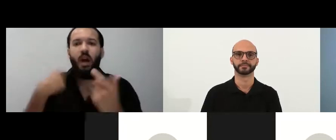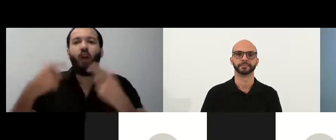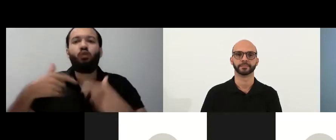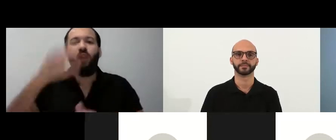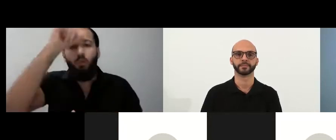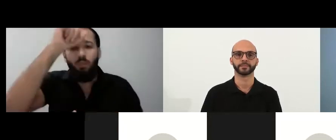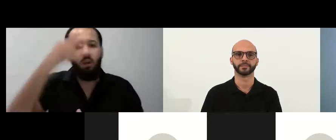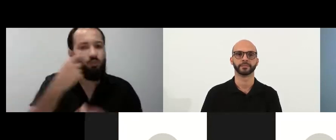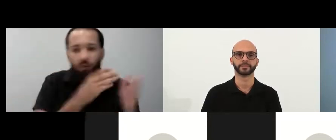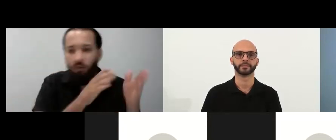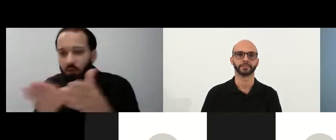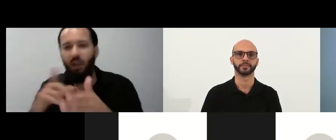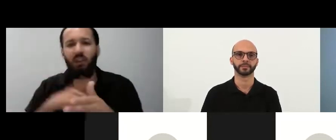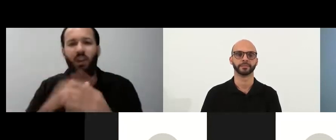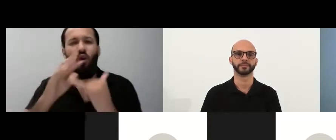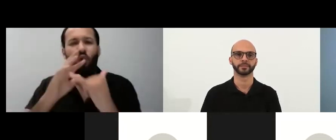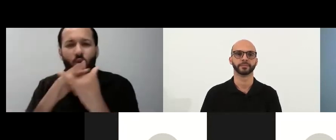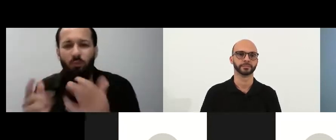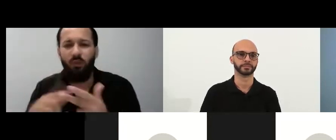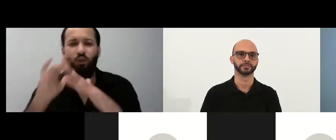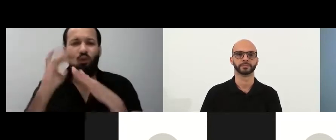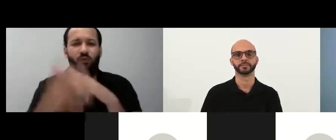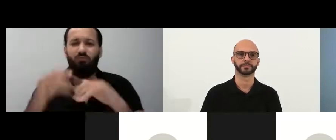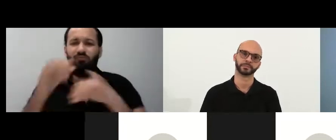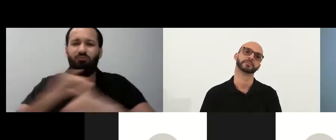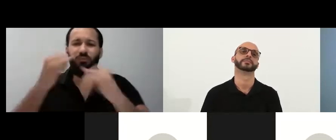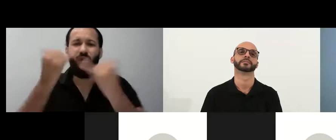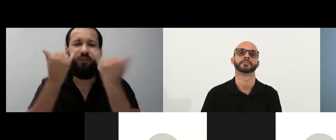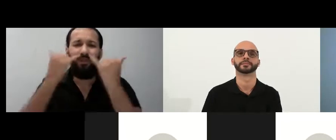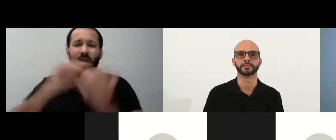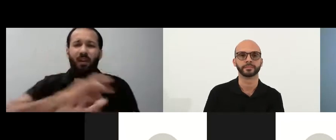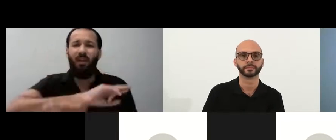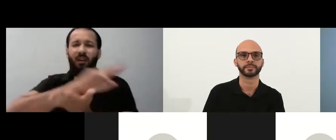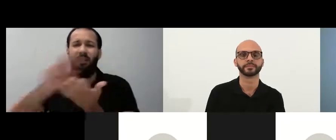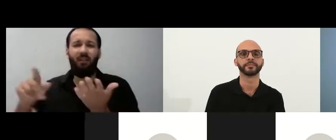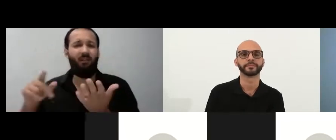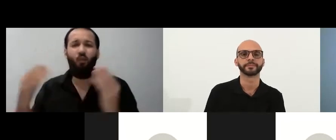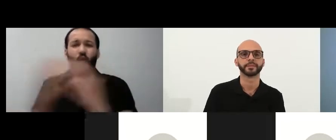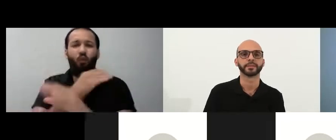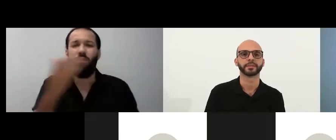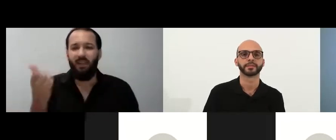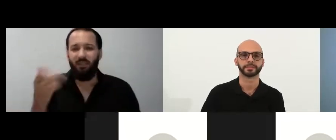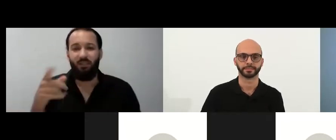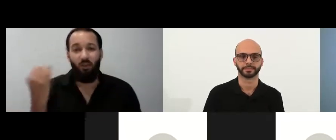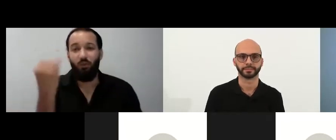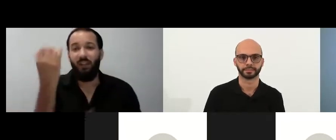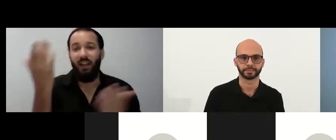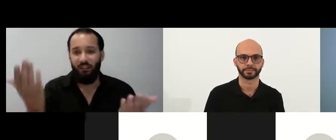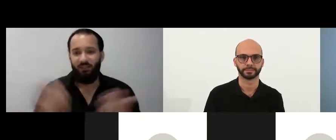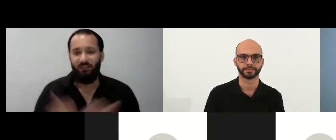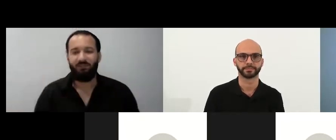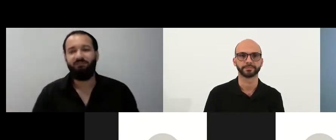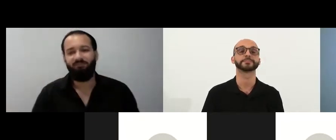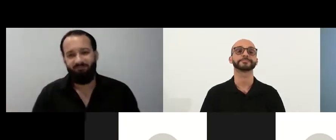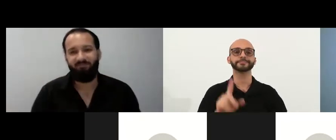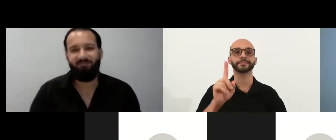ter essa mudança, essa melhora no aprendizado de uma sinalização de uma pessoa com ouvinte, nas redes sociais, nas